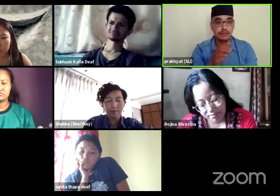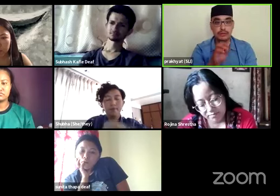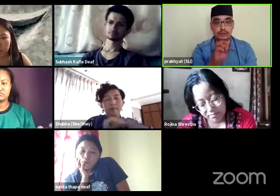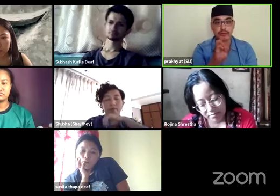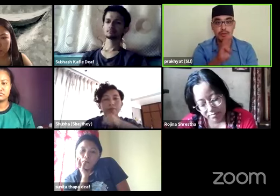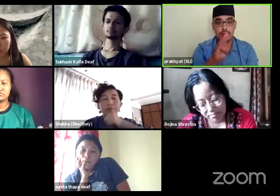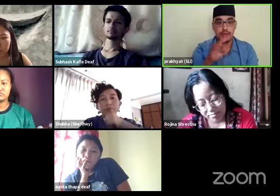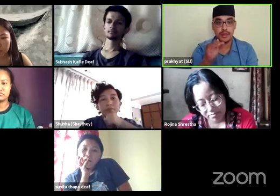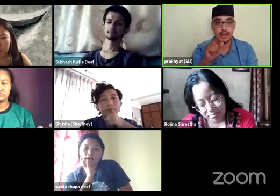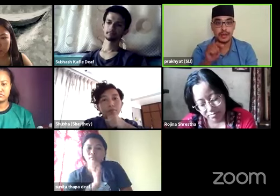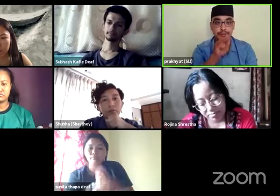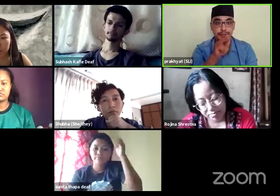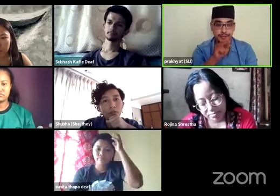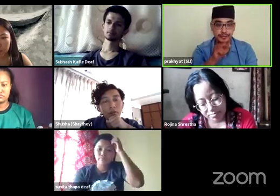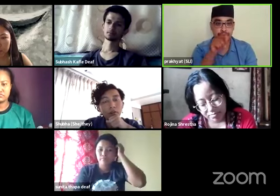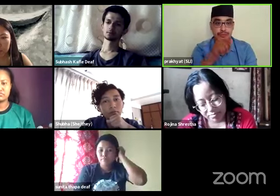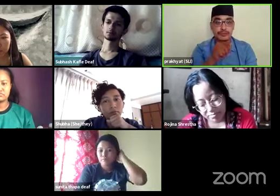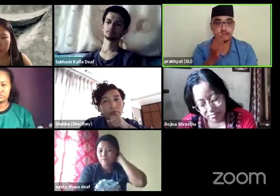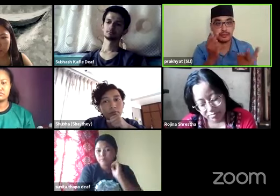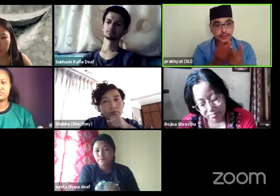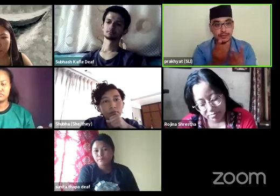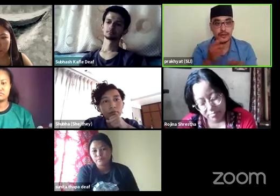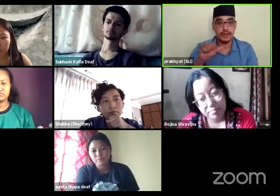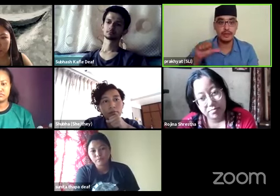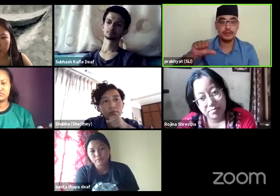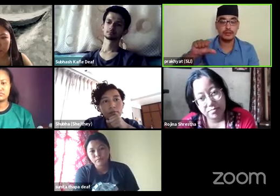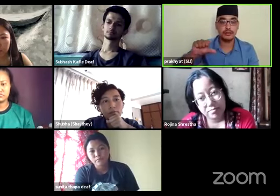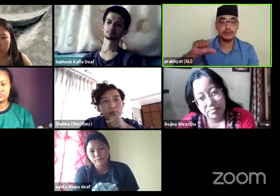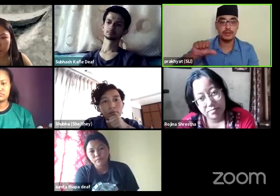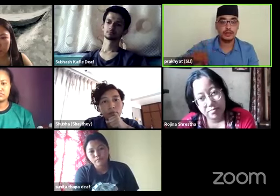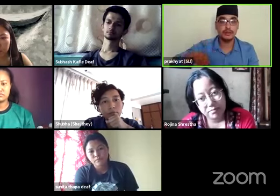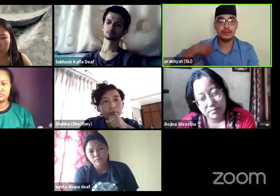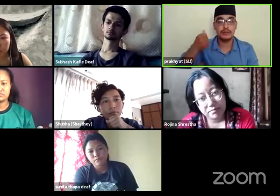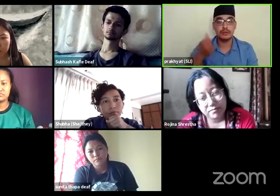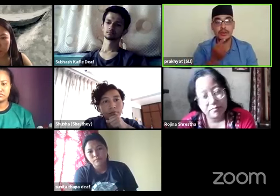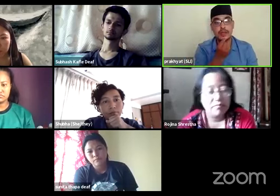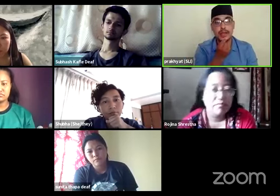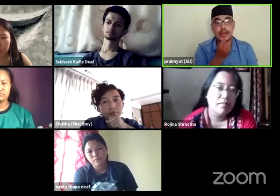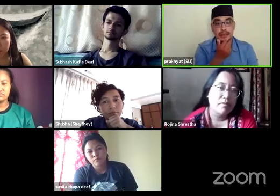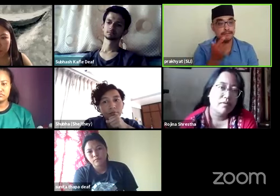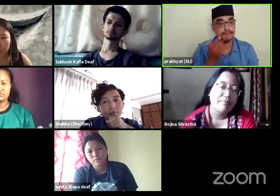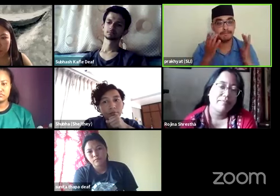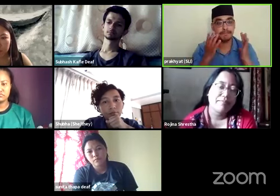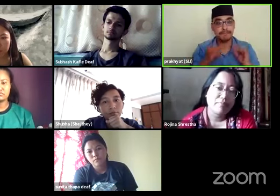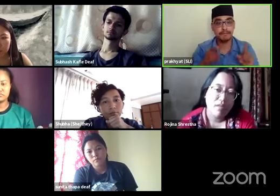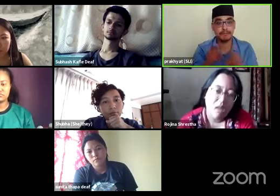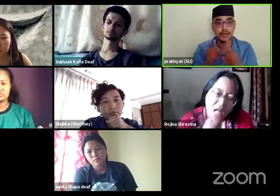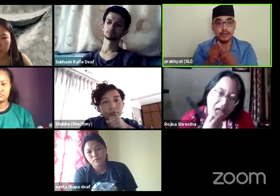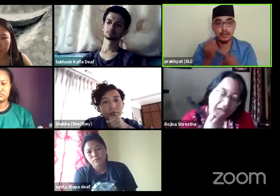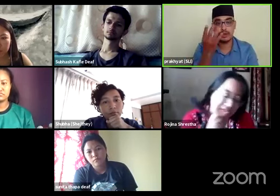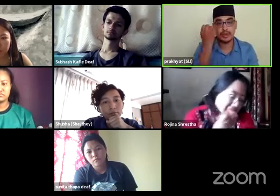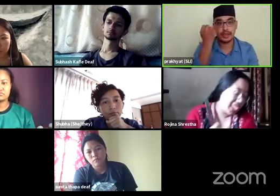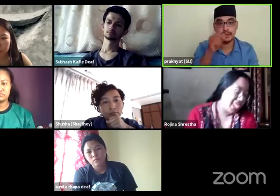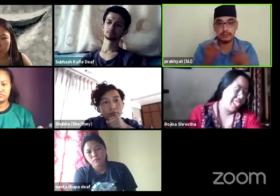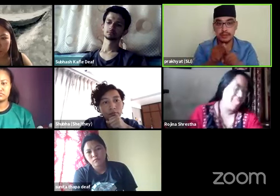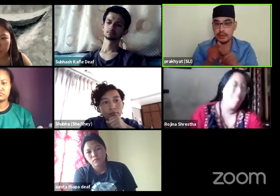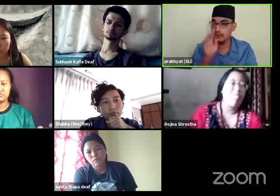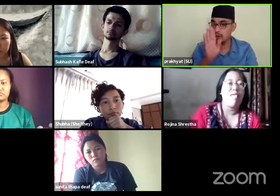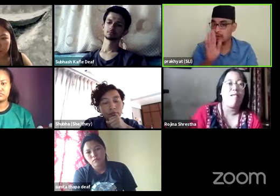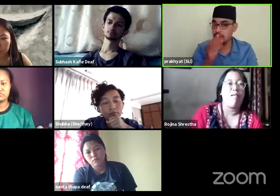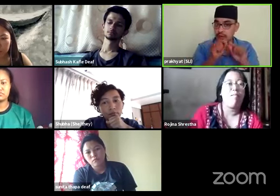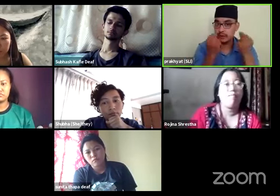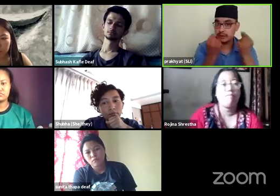त्यही भन्दाखेरि अब होइन अब त्यही हो जीवनको रस आनन्द लिने अब अधिकार पनि सबैको छ क्यापेसिटी पनि सबैको छ भनेपछि